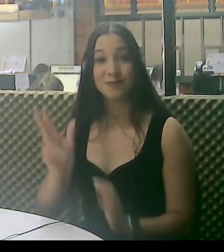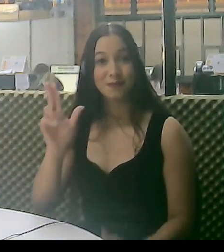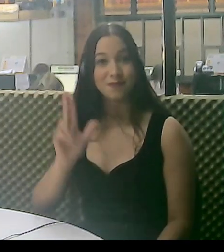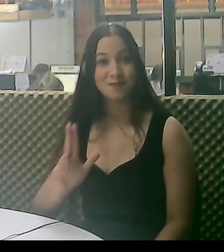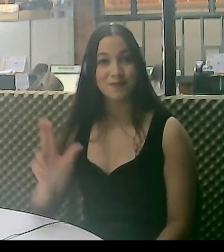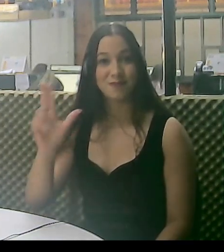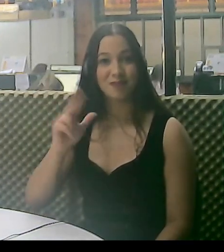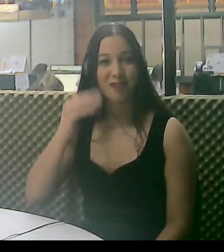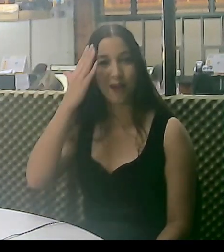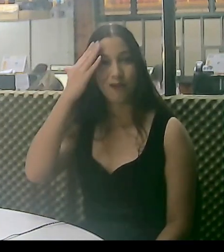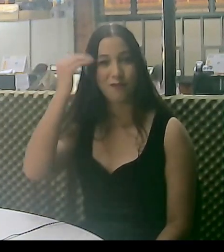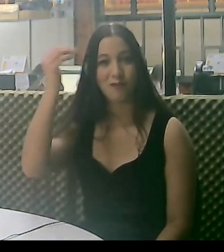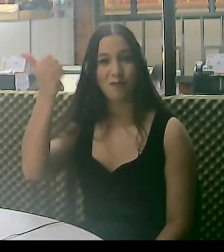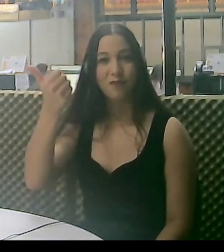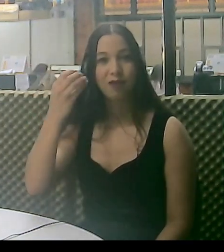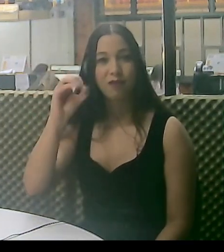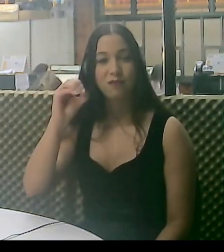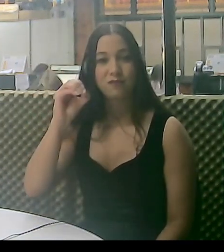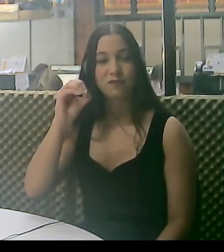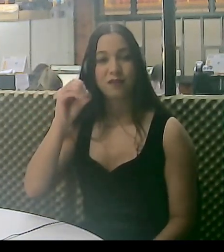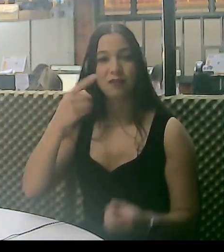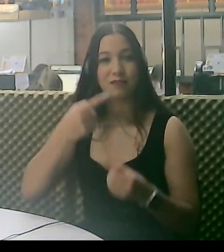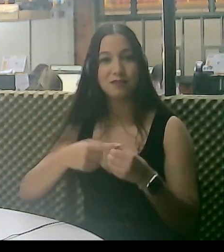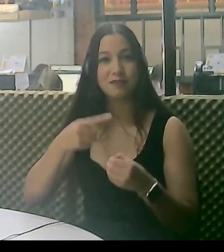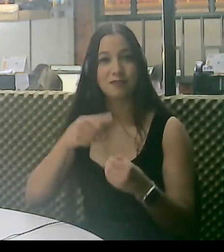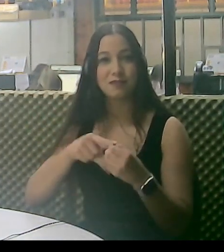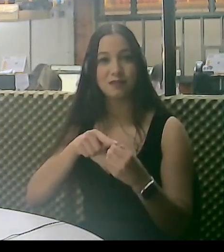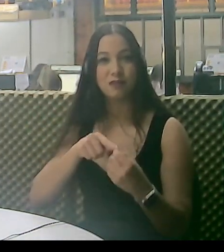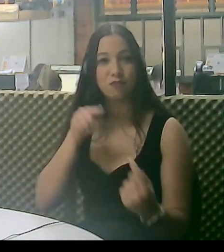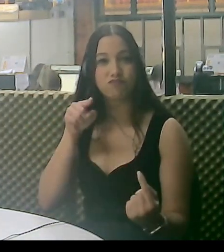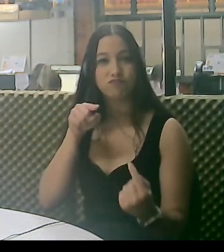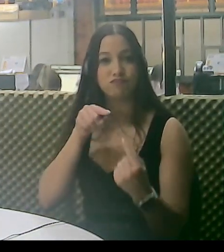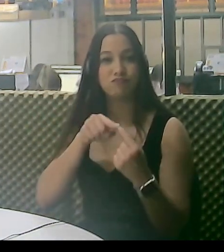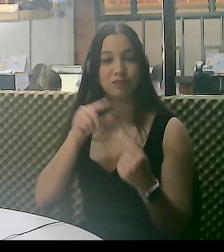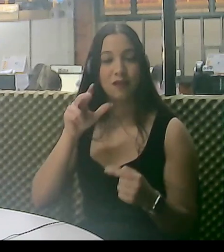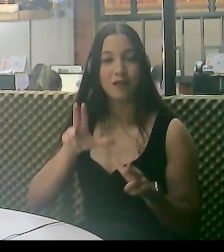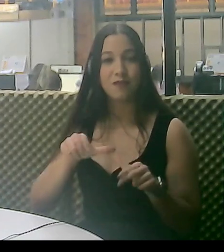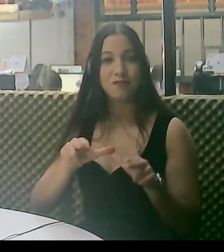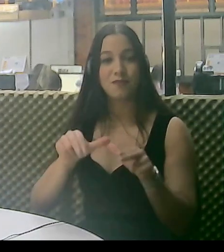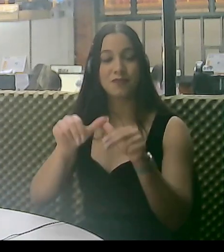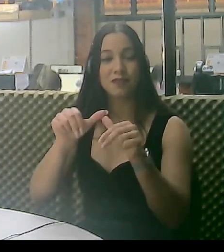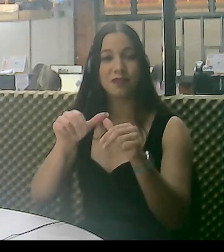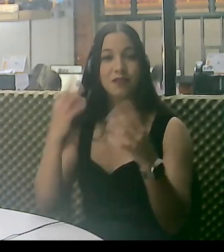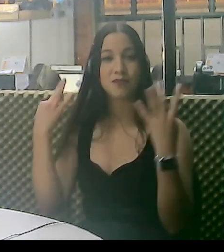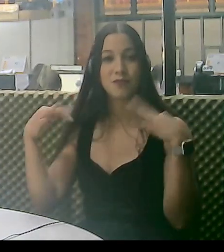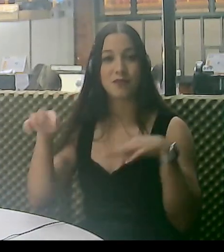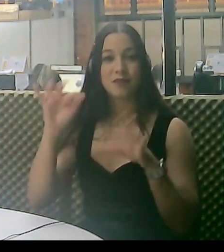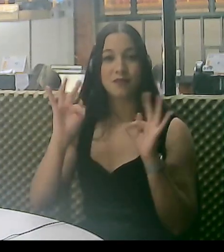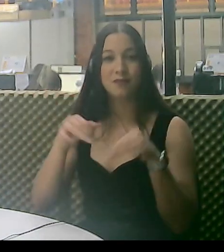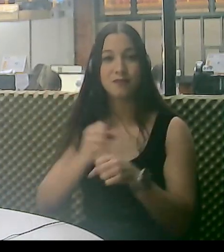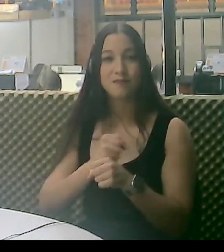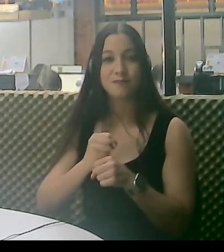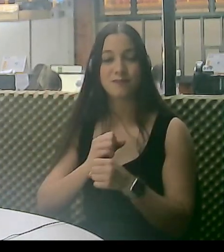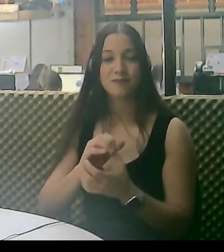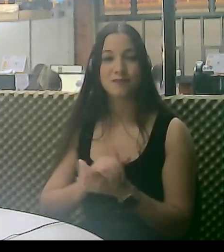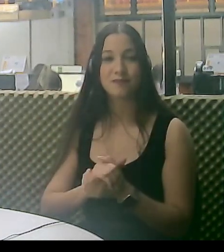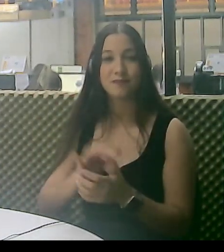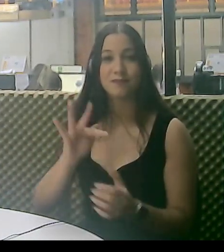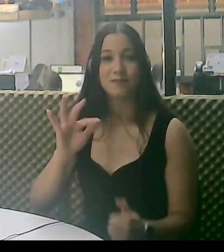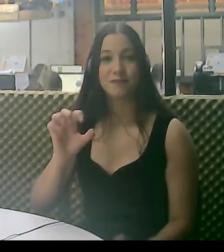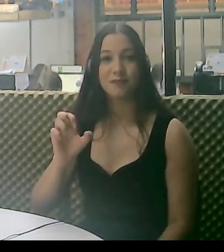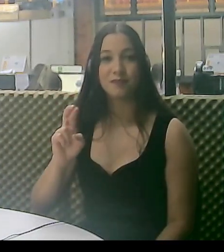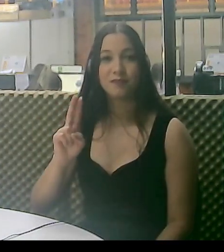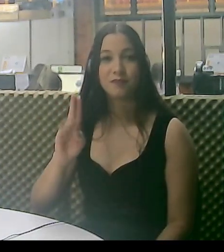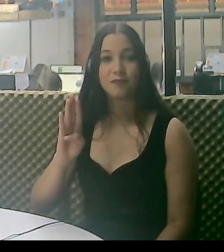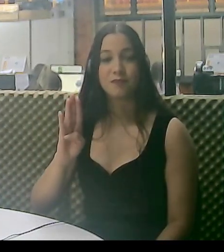Uberlândia está entre os 10 destinos mais procurados por turistas do Brasil neste fim de ano. Ferubi apresenta